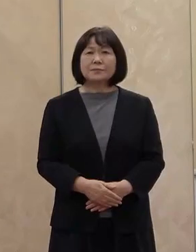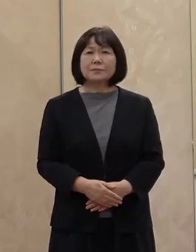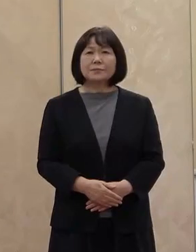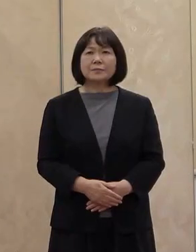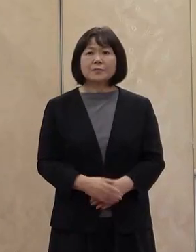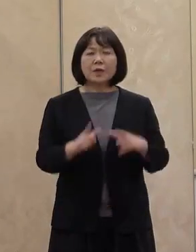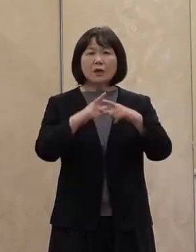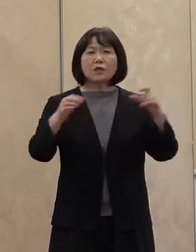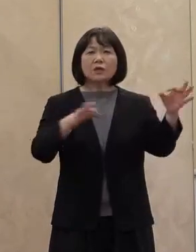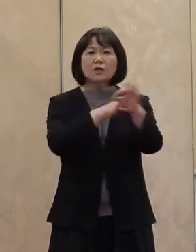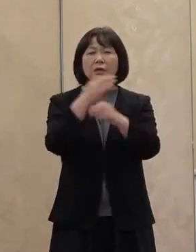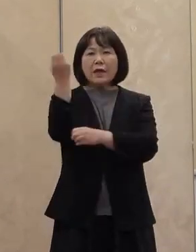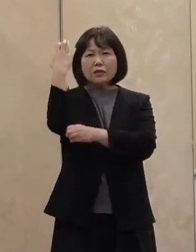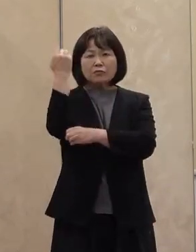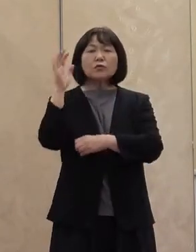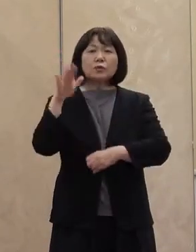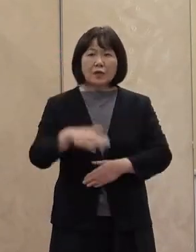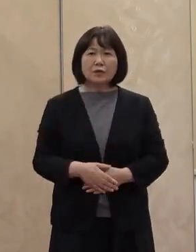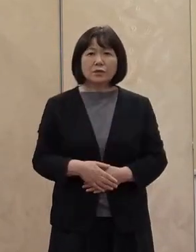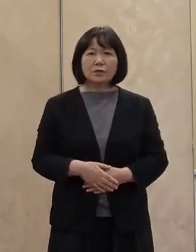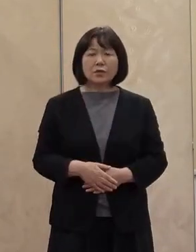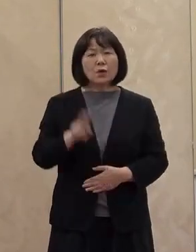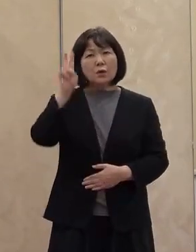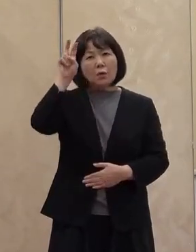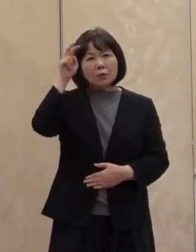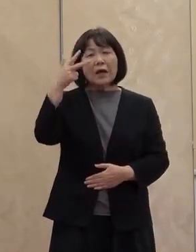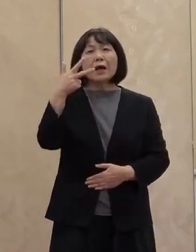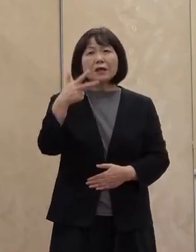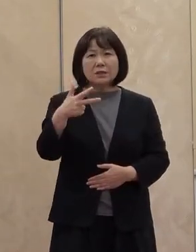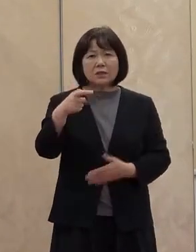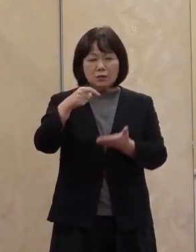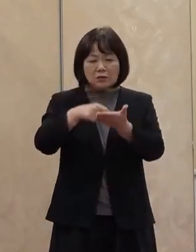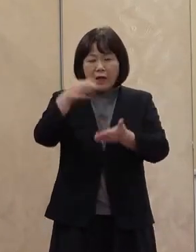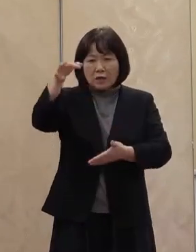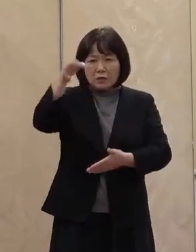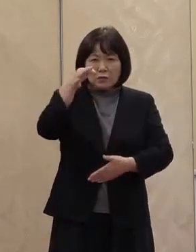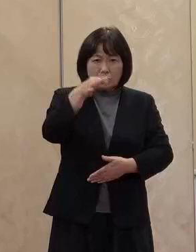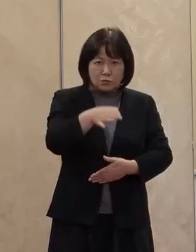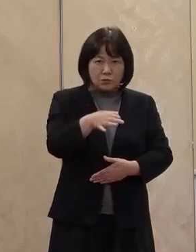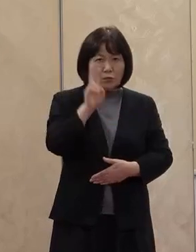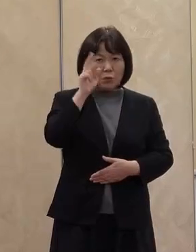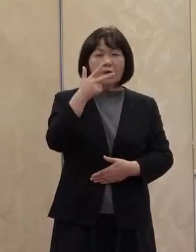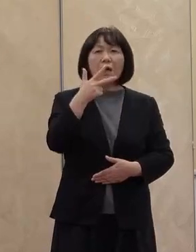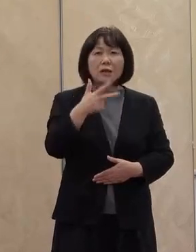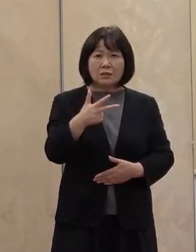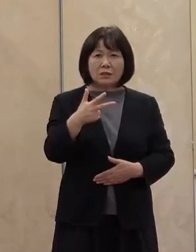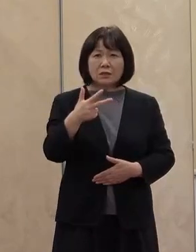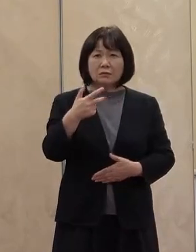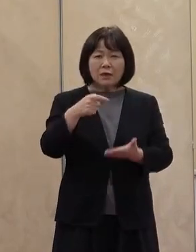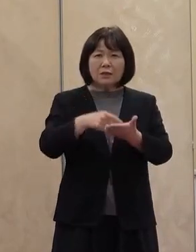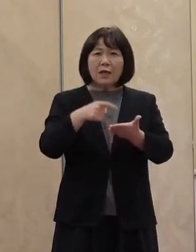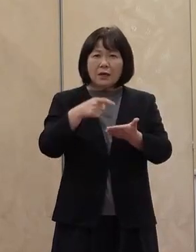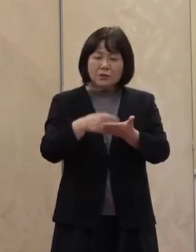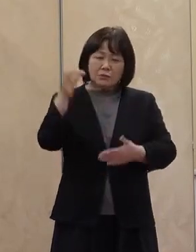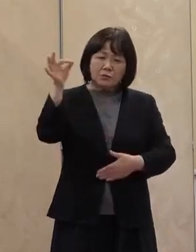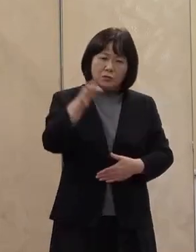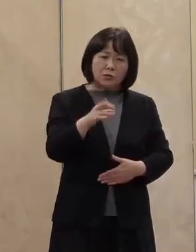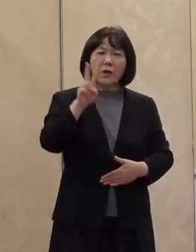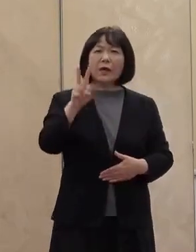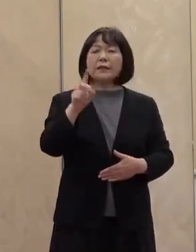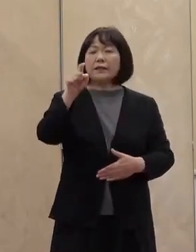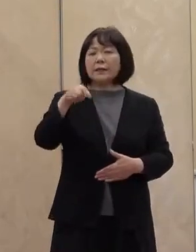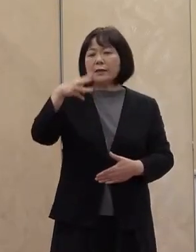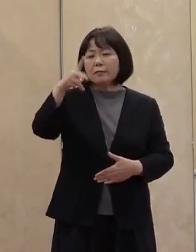日経新聞です。先ほどの大阪市の市税収入の減少についてなんですが、大阪市は市税収入がリーマン並みに落ち込ん